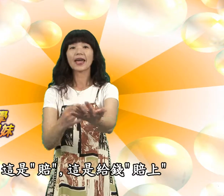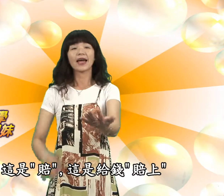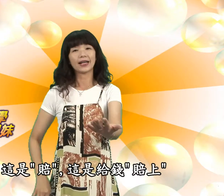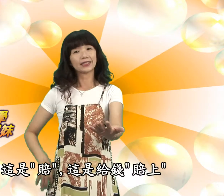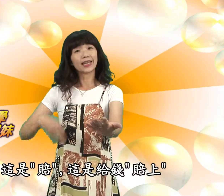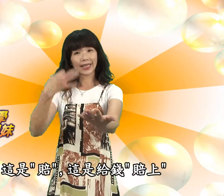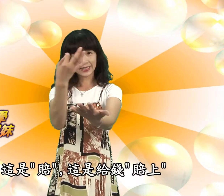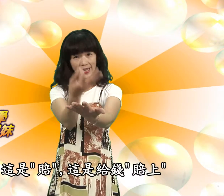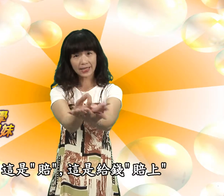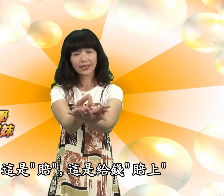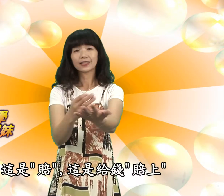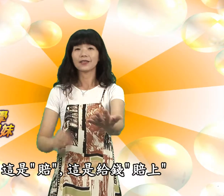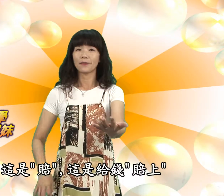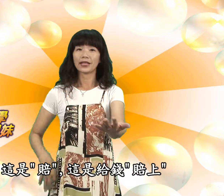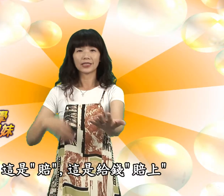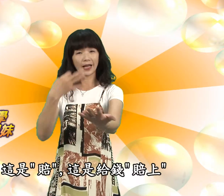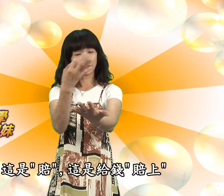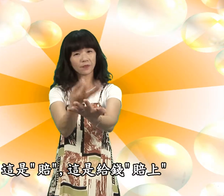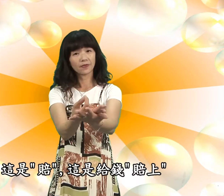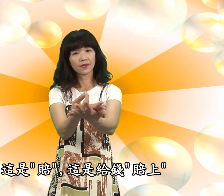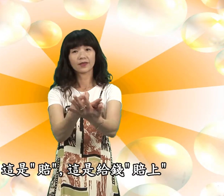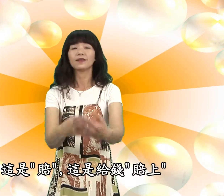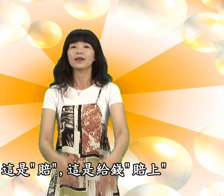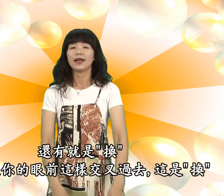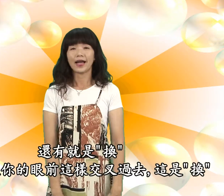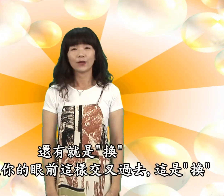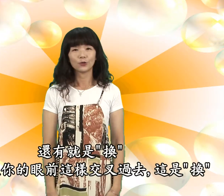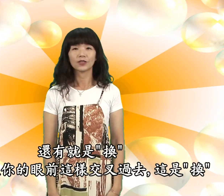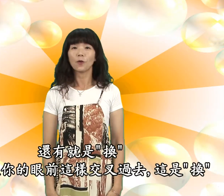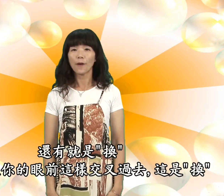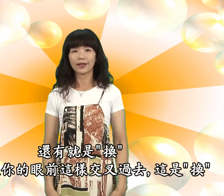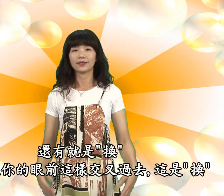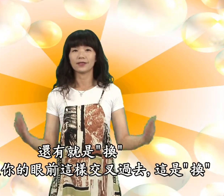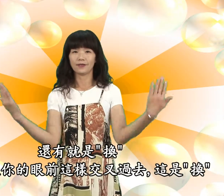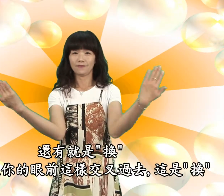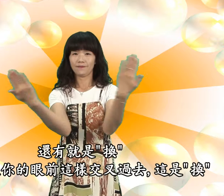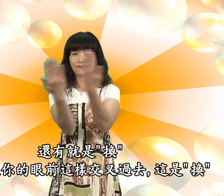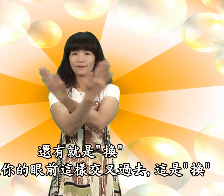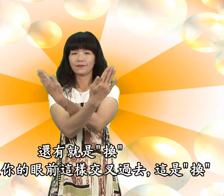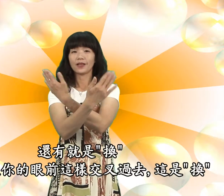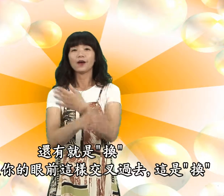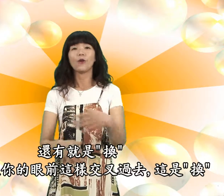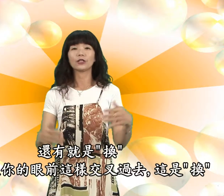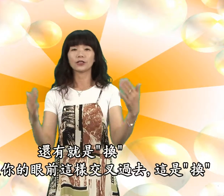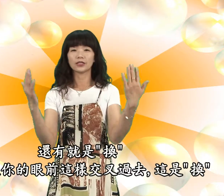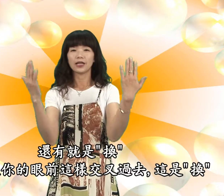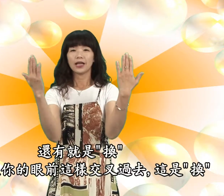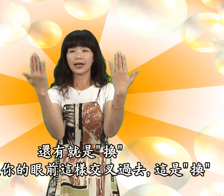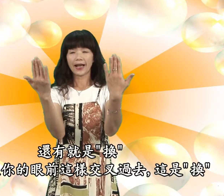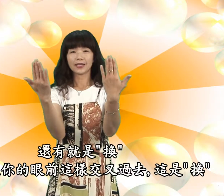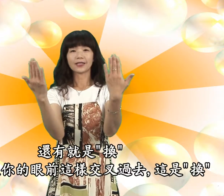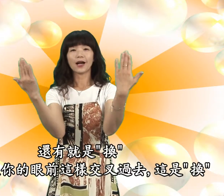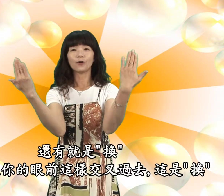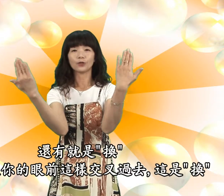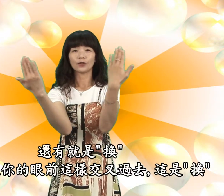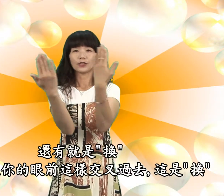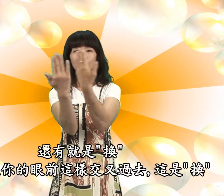还是给钱，赔上。还有就是换，就是两个然后就从